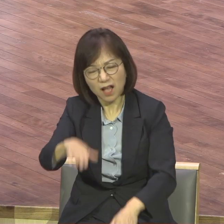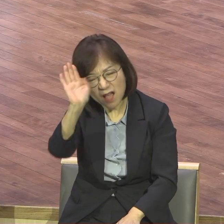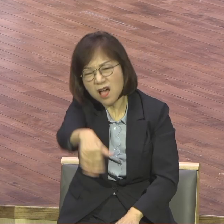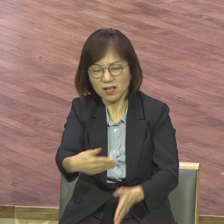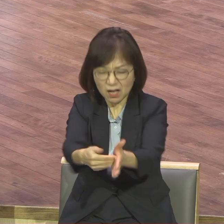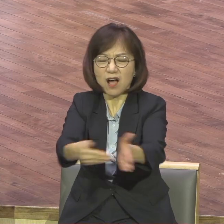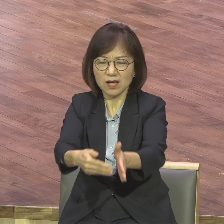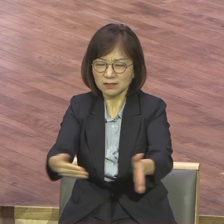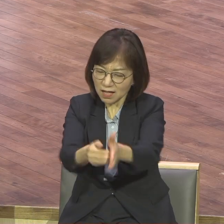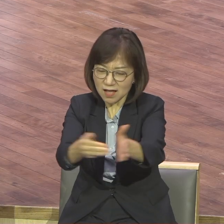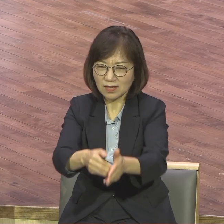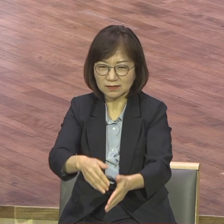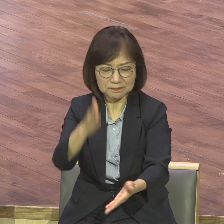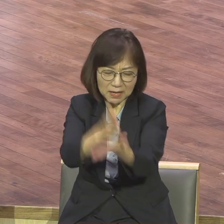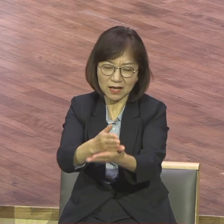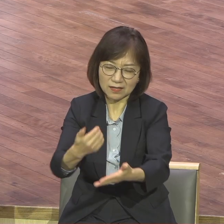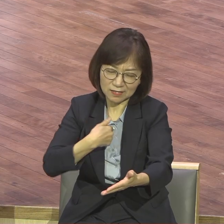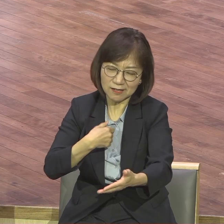그냥